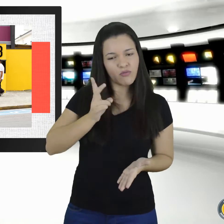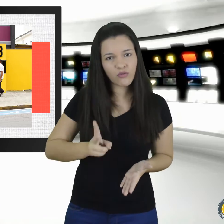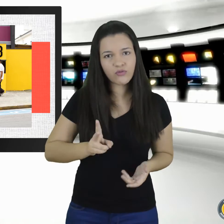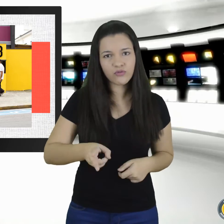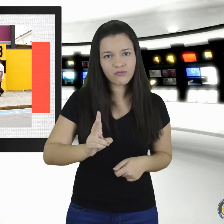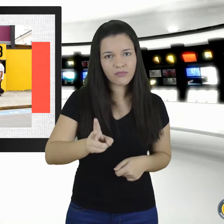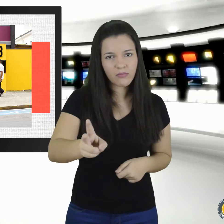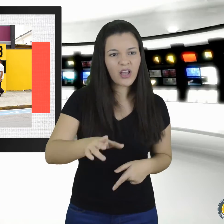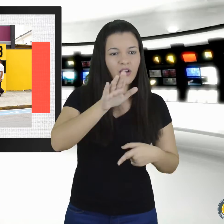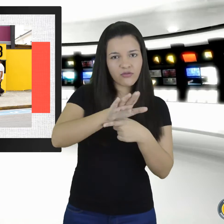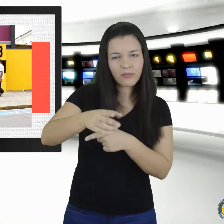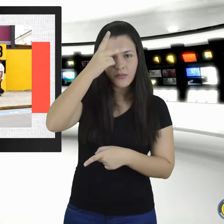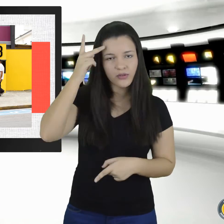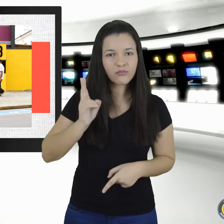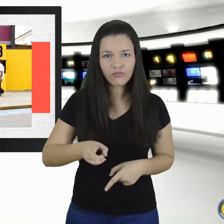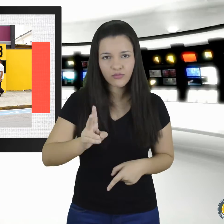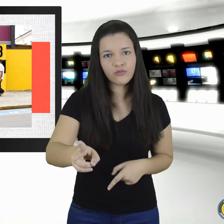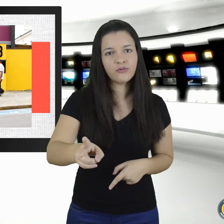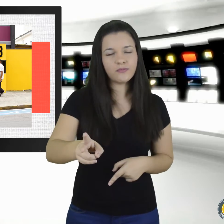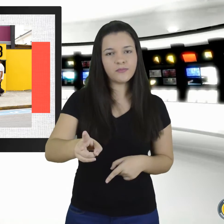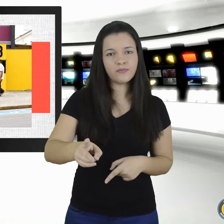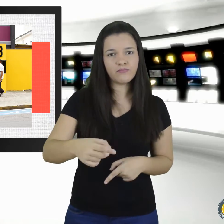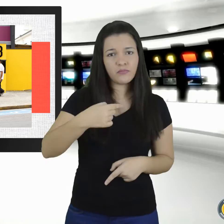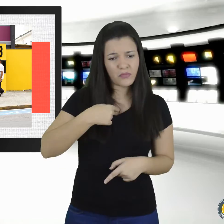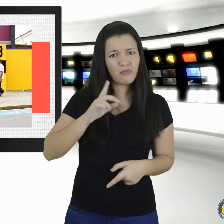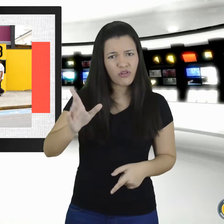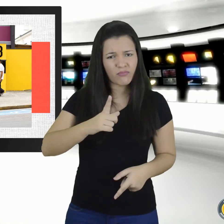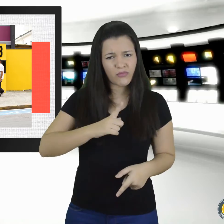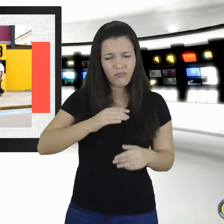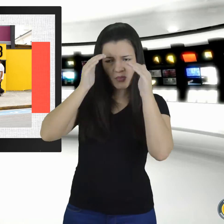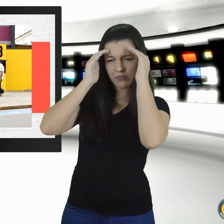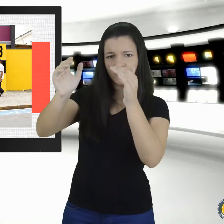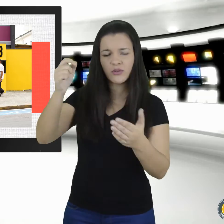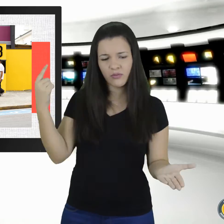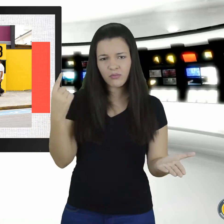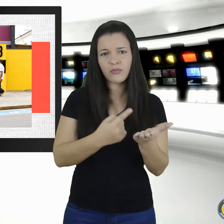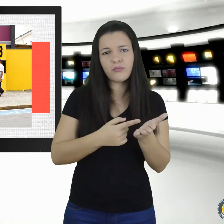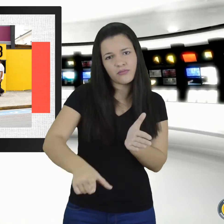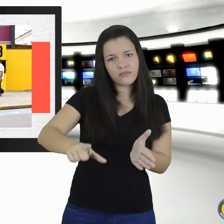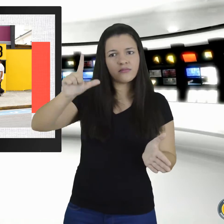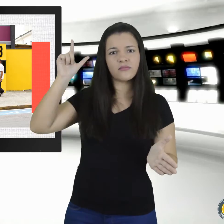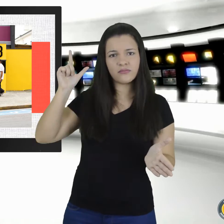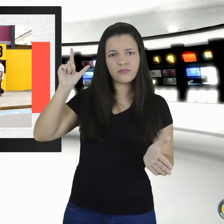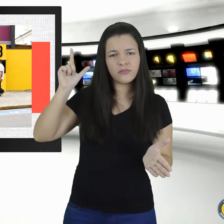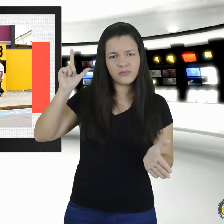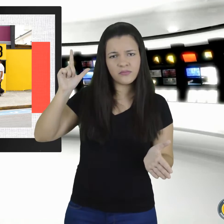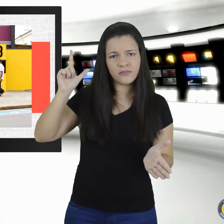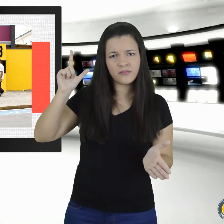e atendimentos em função da crise econômica. Nós honramos todos os compromissos